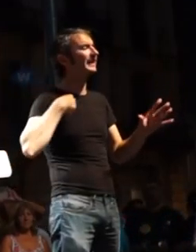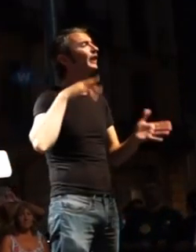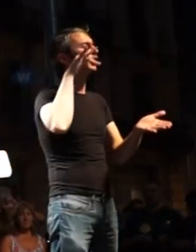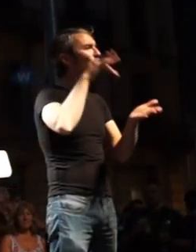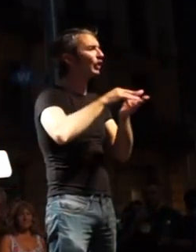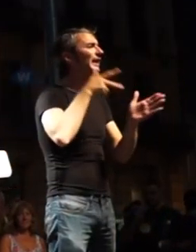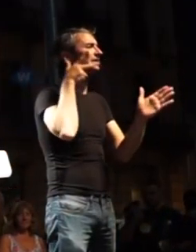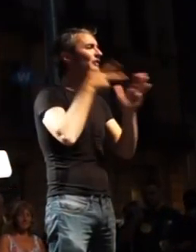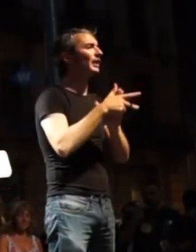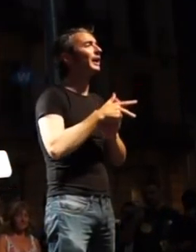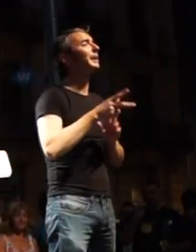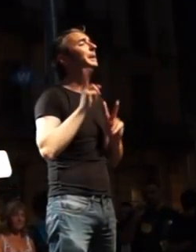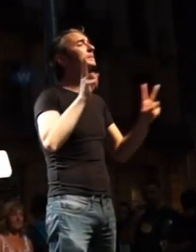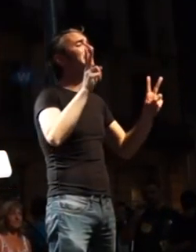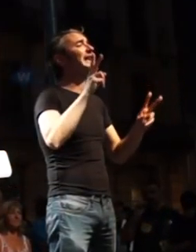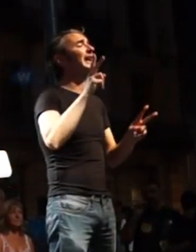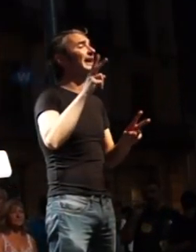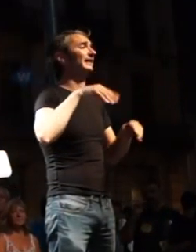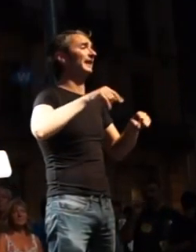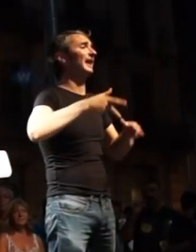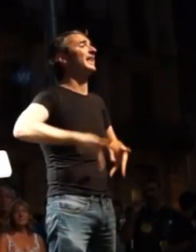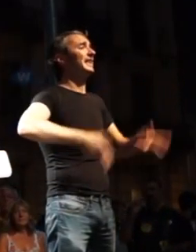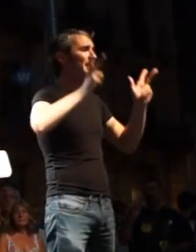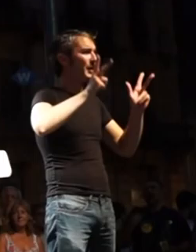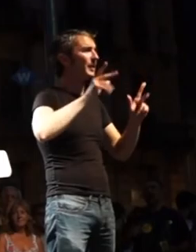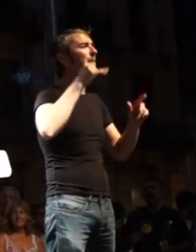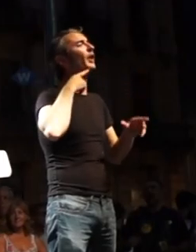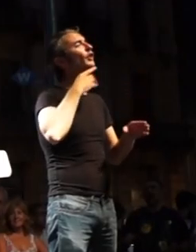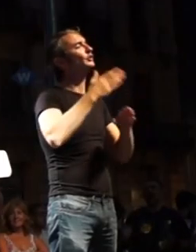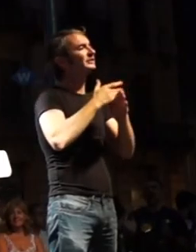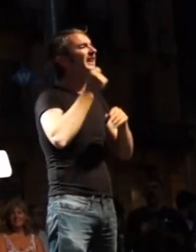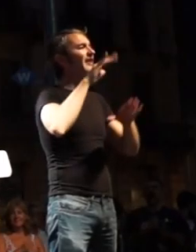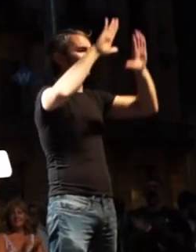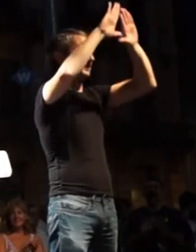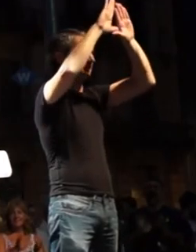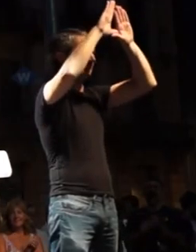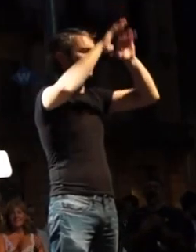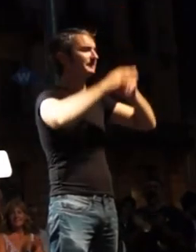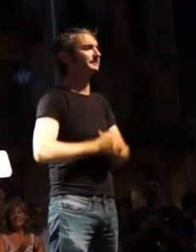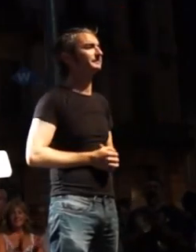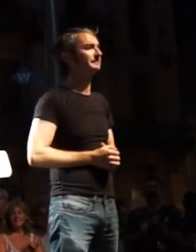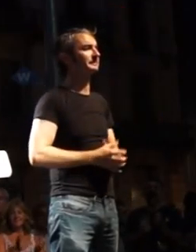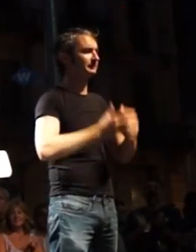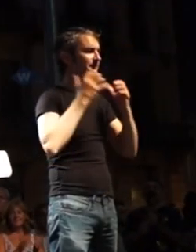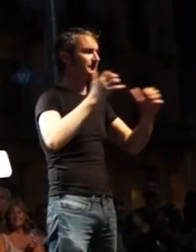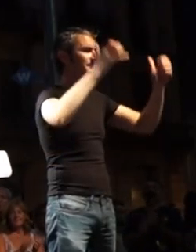històric. Visca la Terra Lliure, però sobretot aquella que sigui socialista i feminista. Thank you.